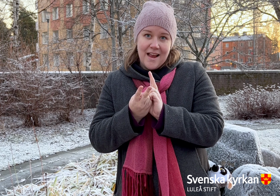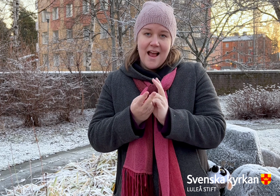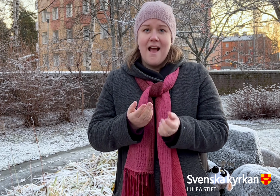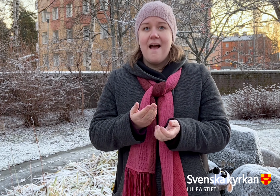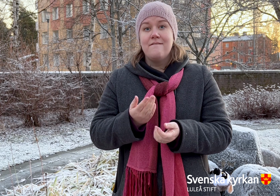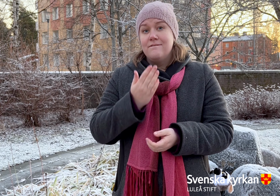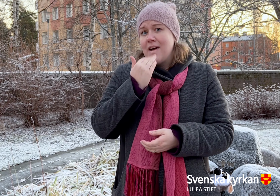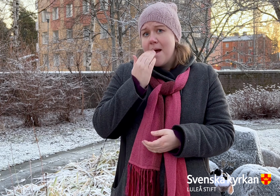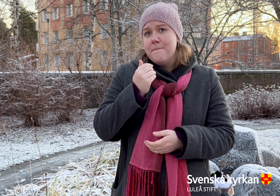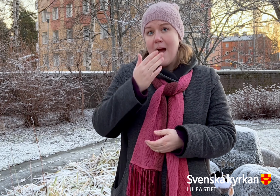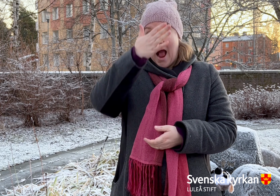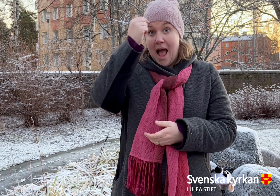Vem kan du hjälpa idag?